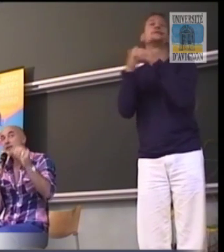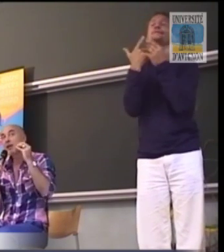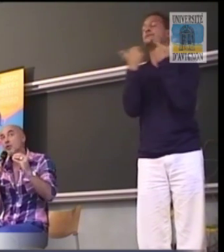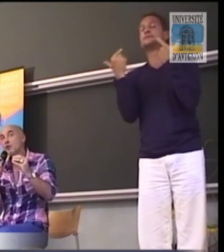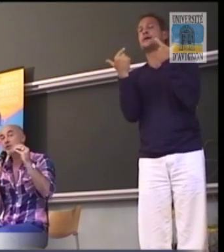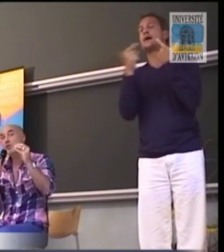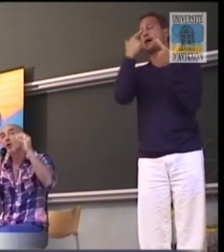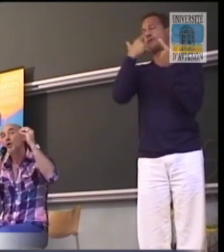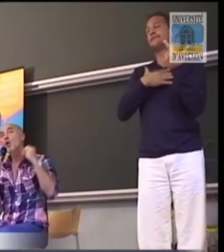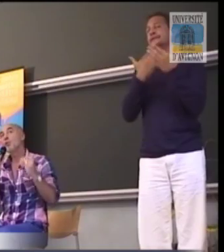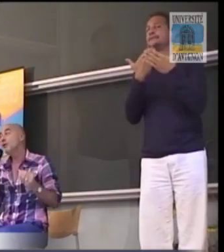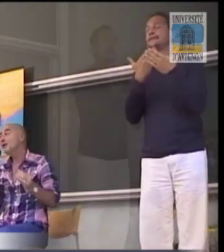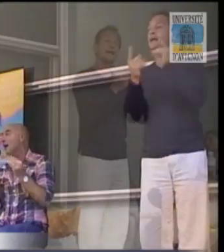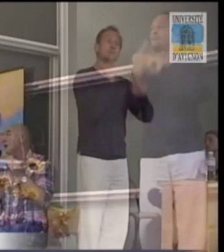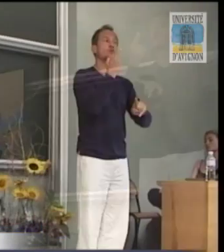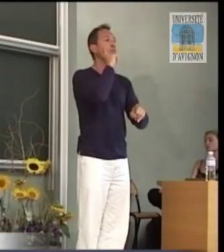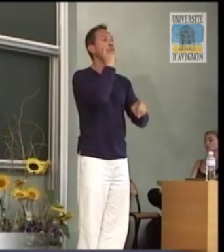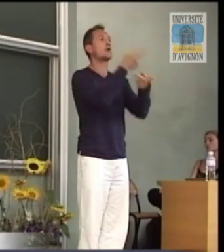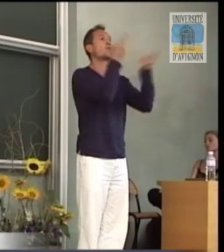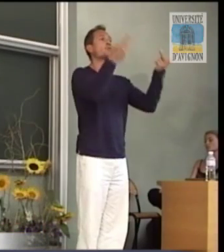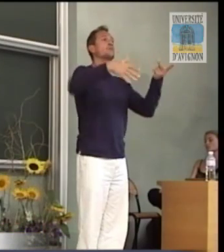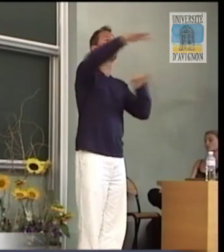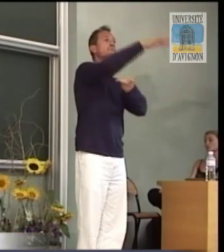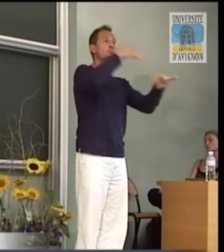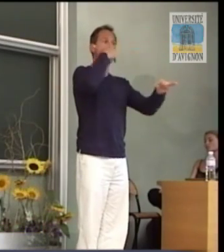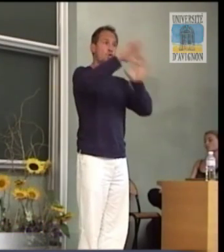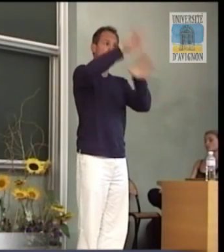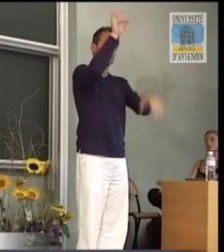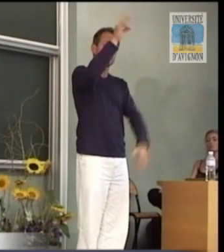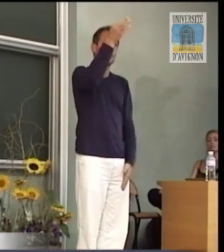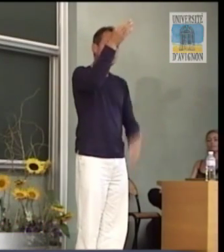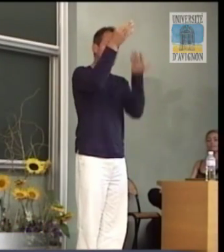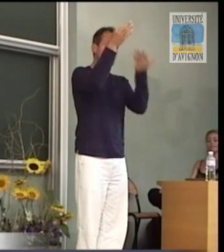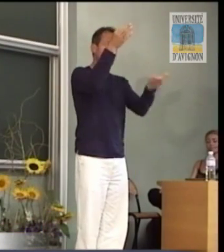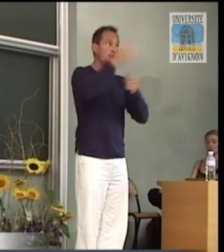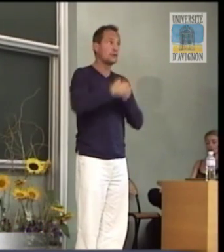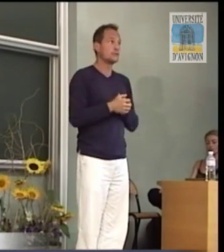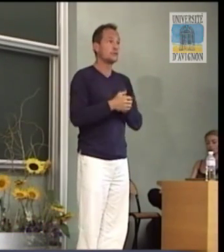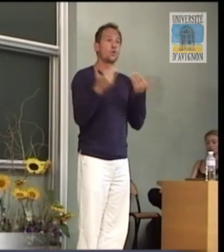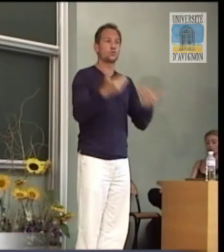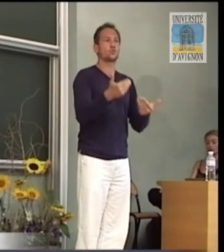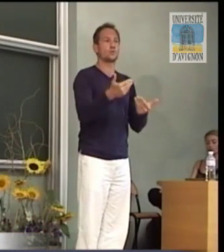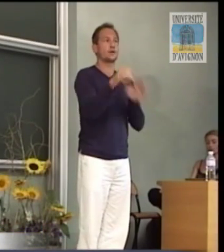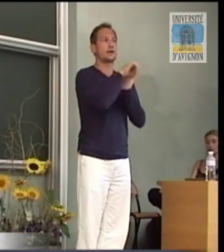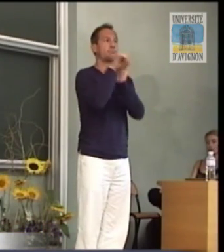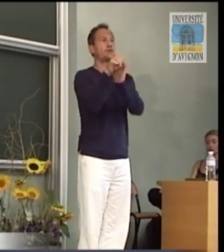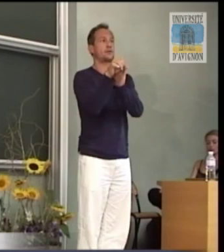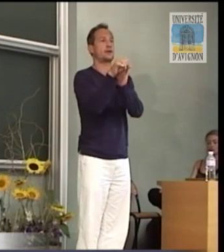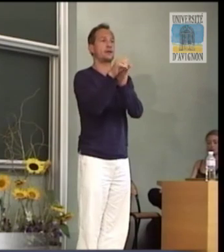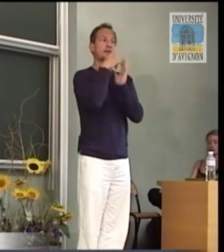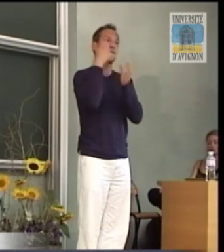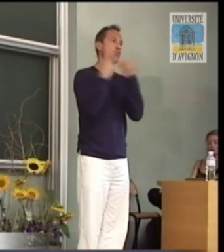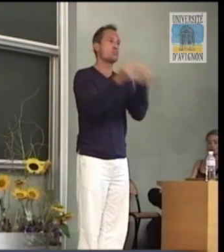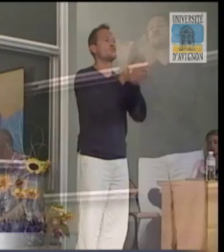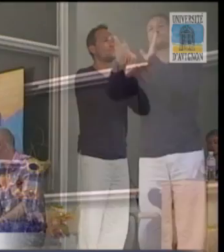je pense que c'est important parce que le grand public a le choix. Et je crois qu'aujourd'hui, la priorité, c'est de donner le choix. Oui, et c'est la même chose que ce que vous